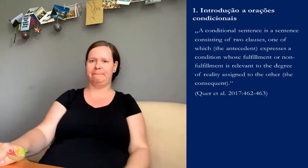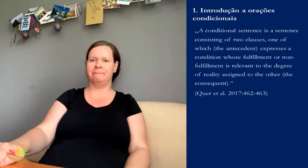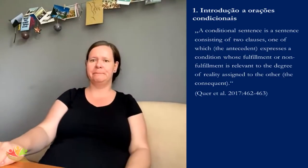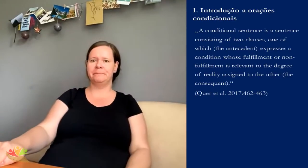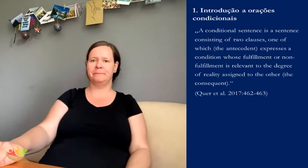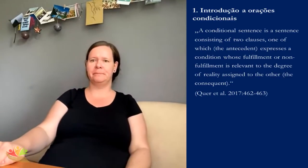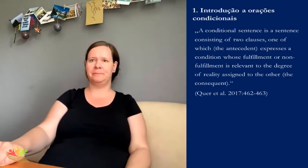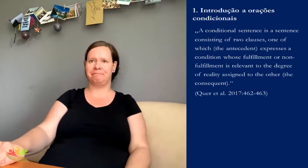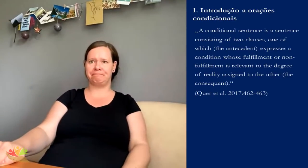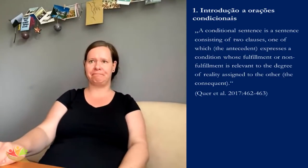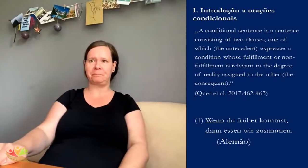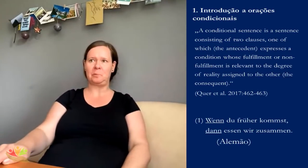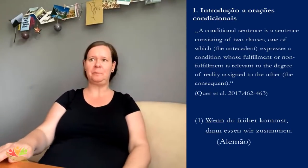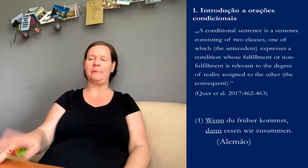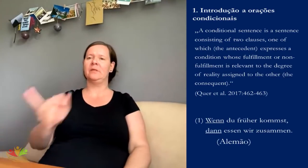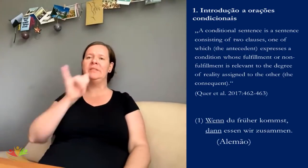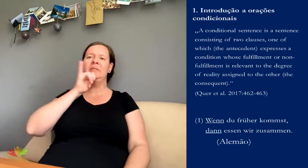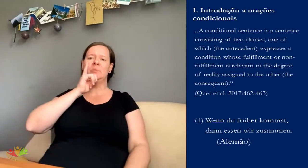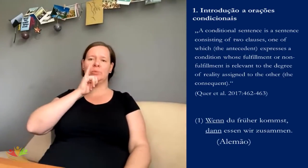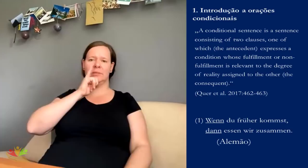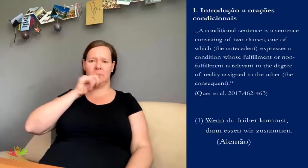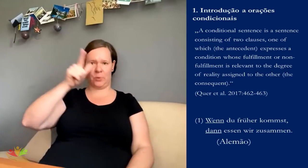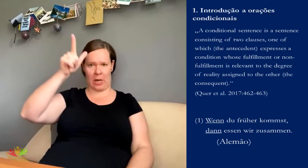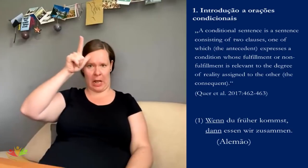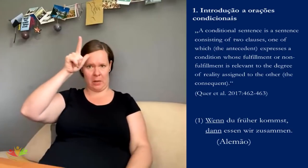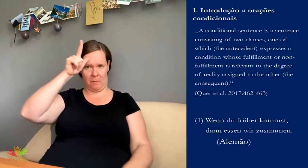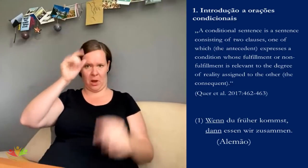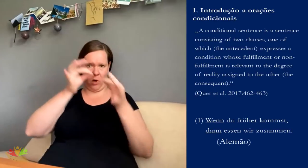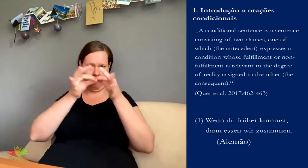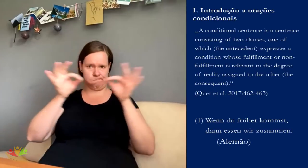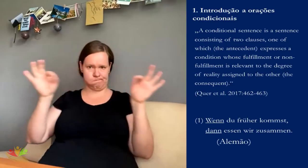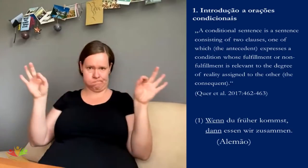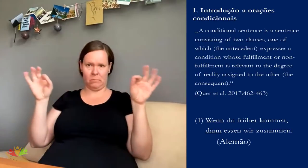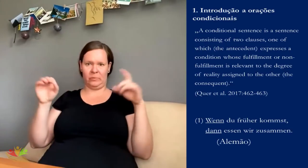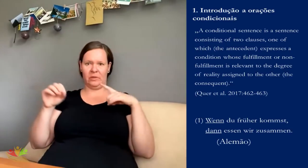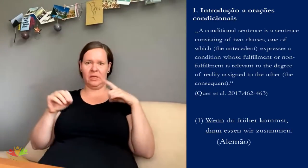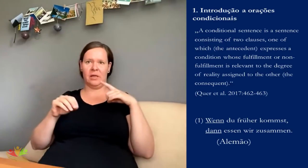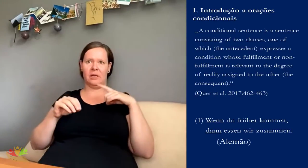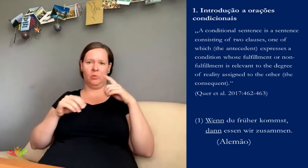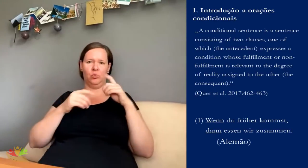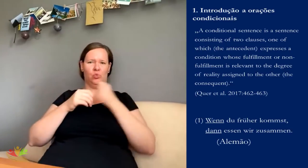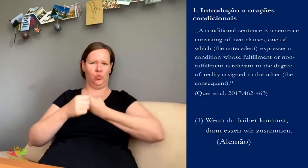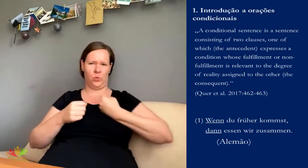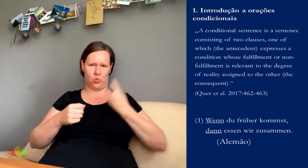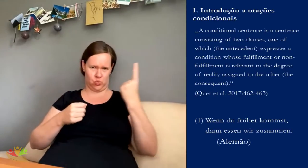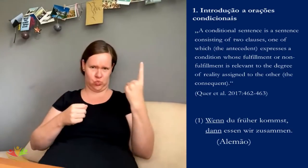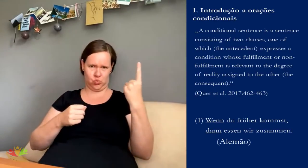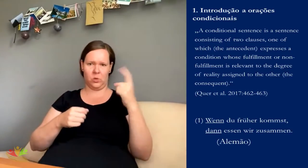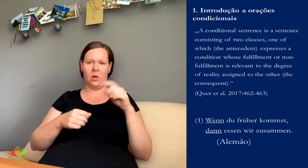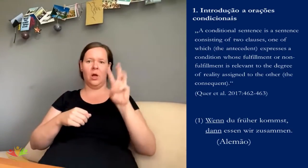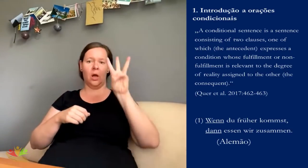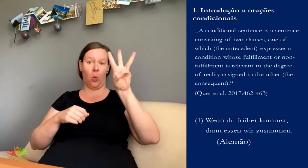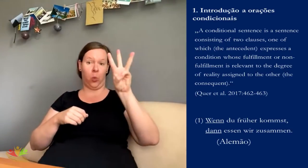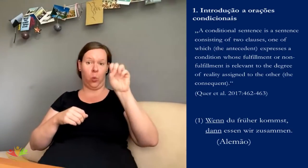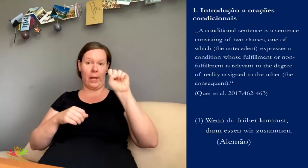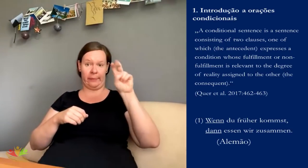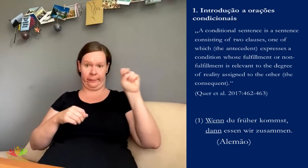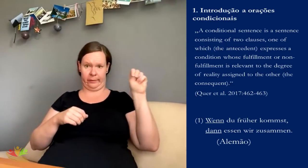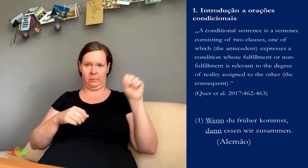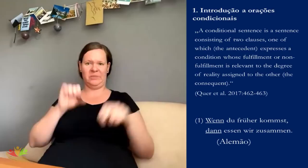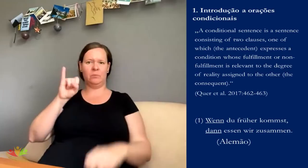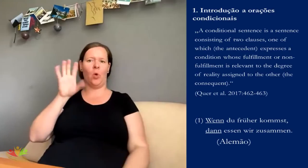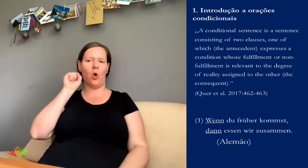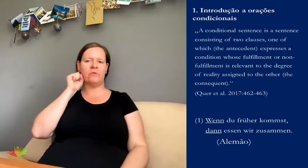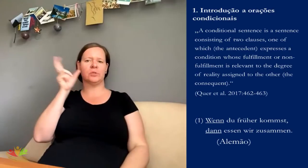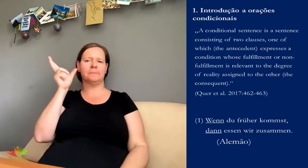uma oração condicional tenha essa mesma estrutura. E eu vou mostrar alguns exemplos, tanto em alemão como em português, para